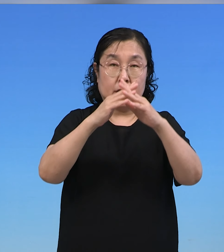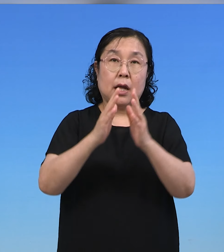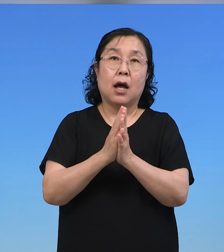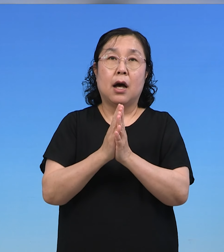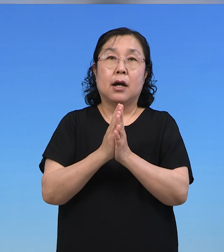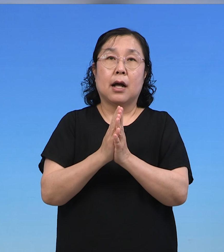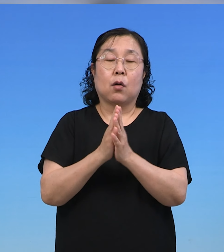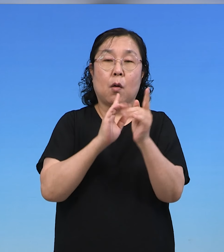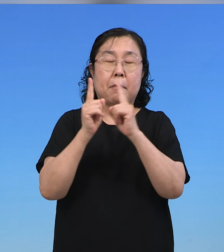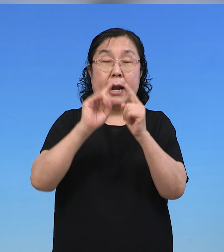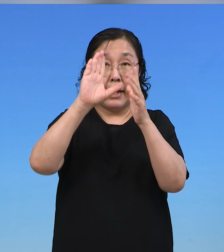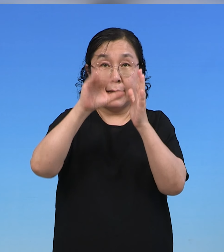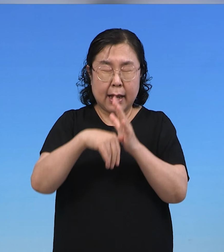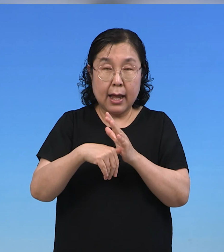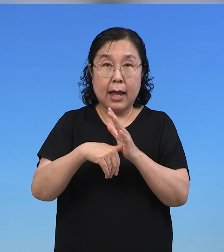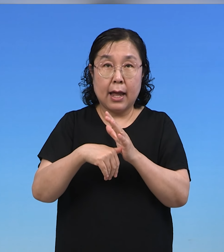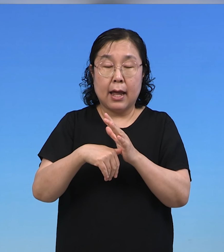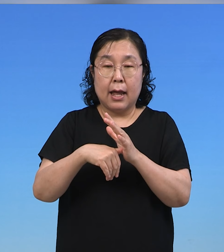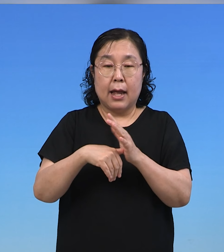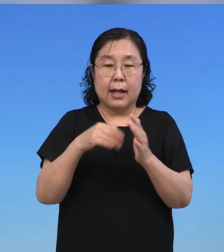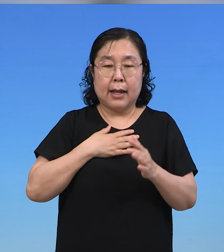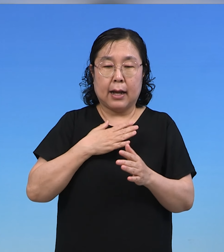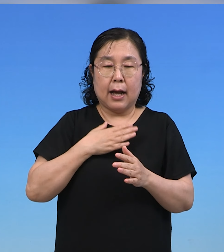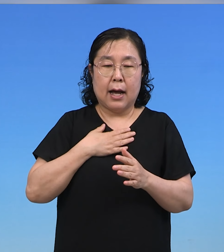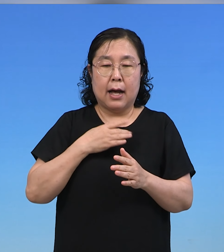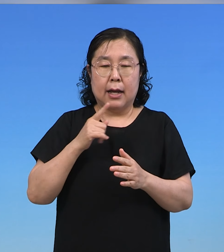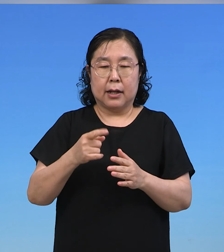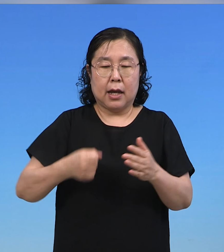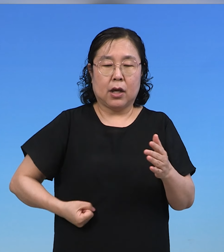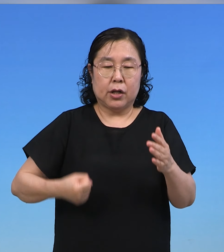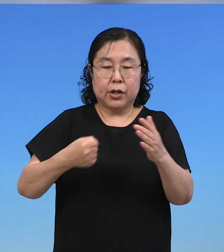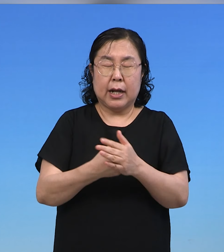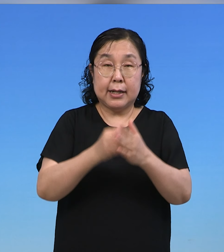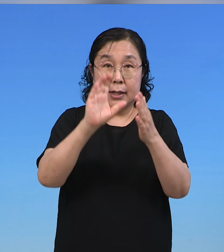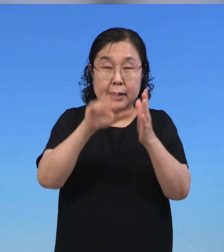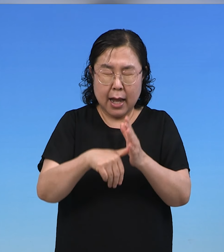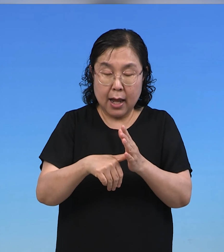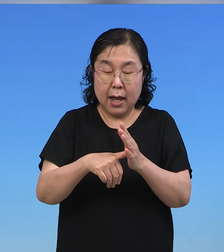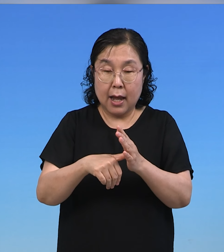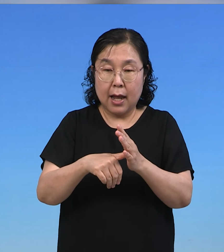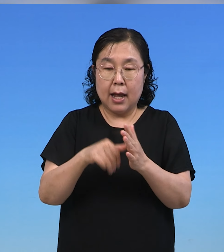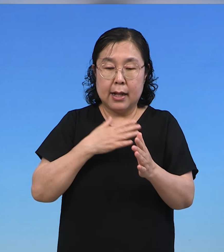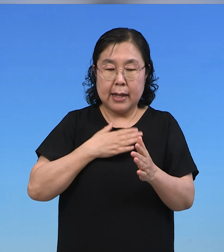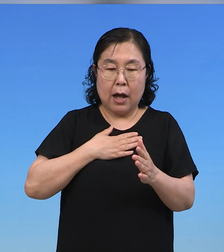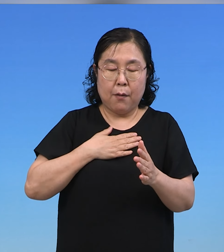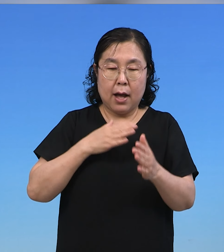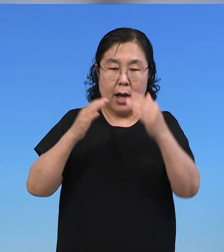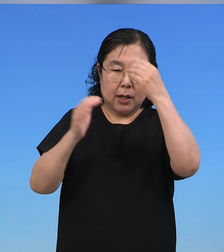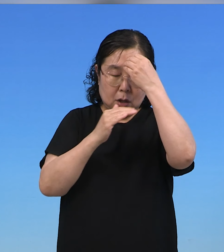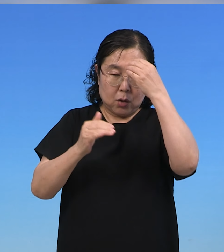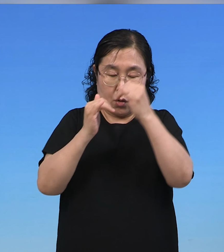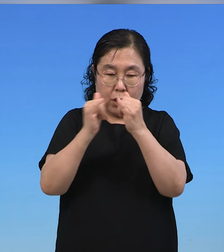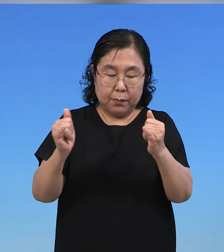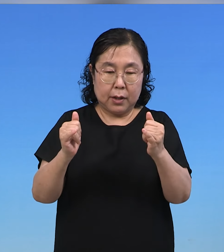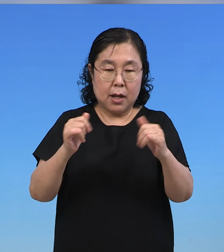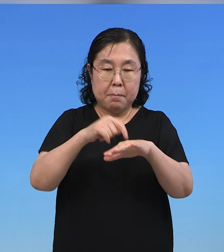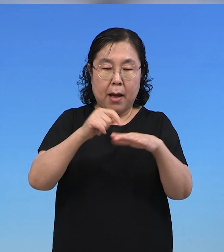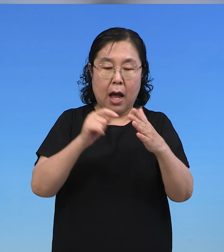저와 성도님들 마음에 하나 그리스도가 주신 평강을 빼앗길 수 있는 거